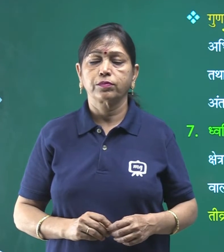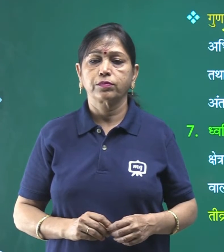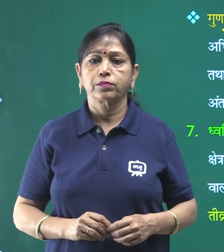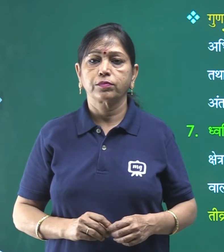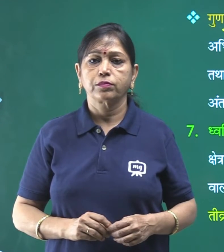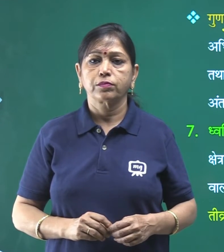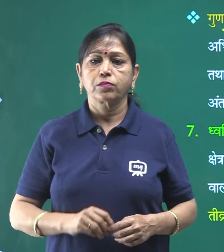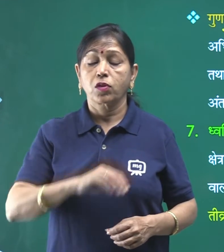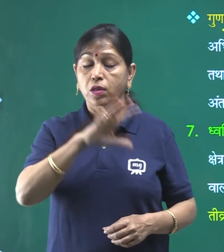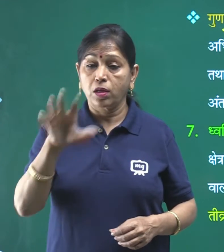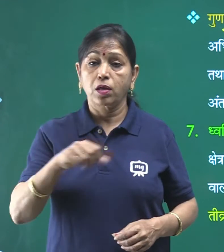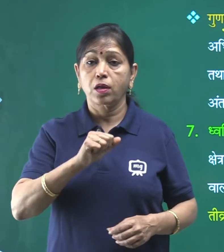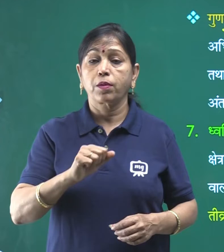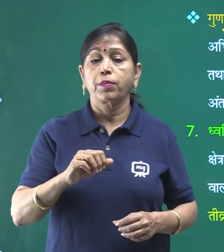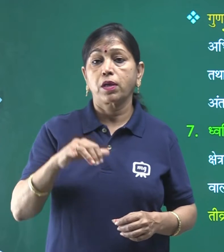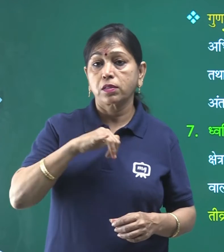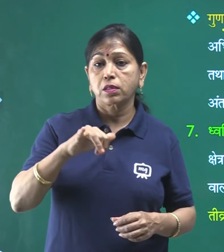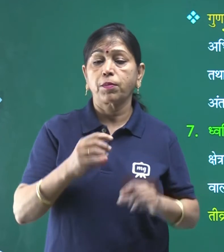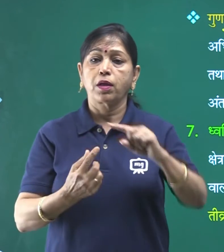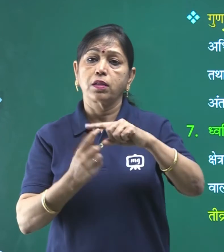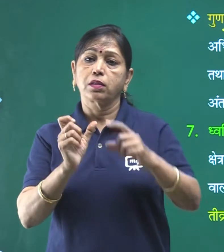हमें समान तारत्व